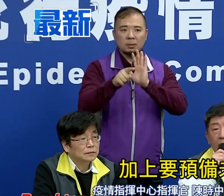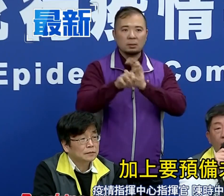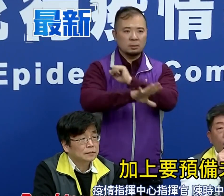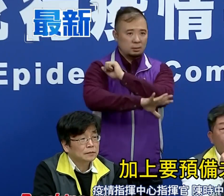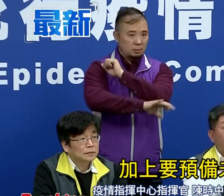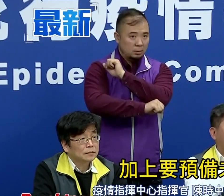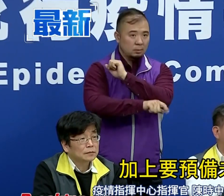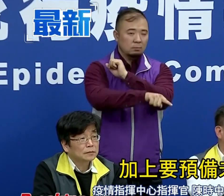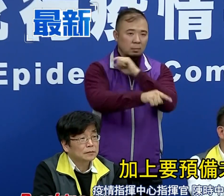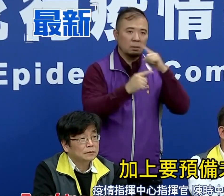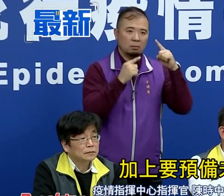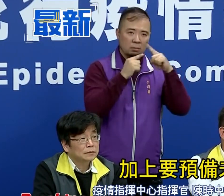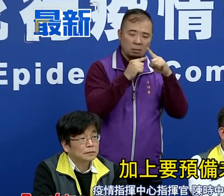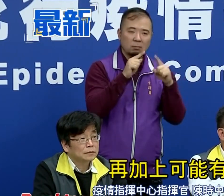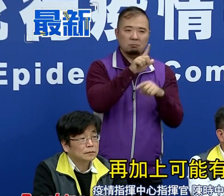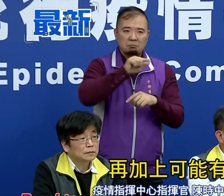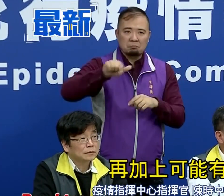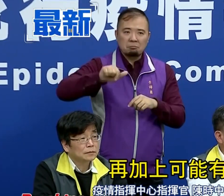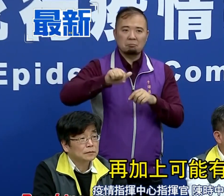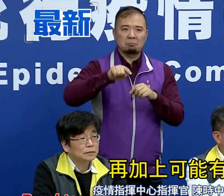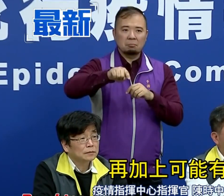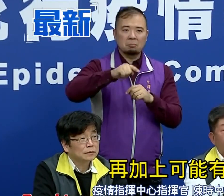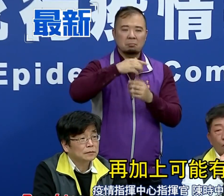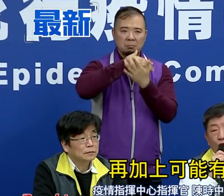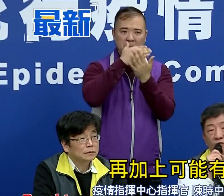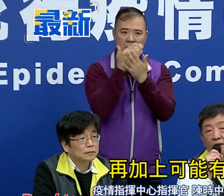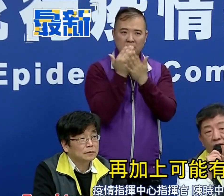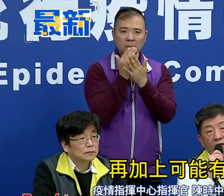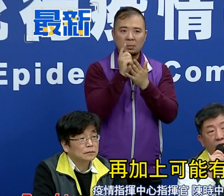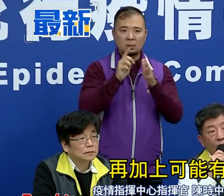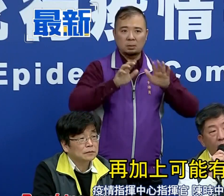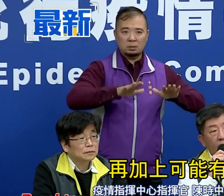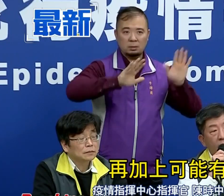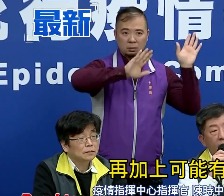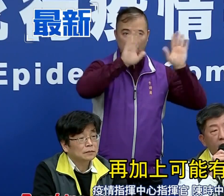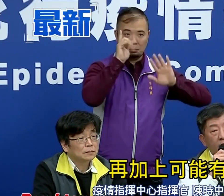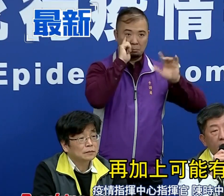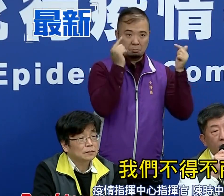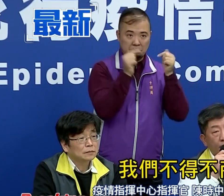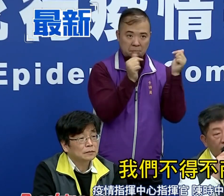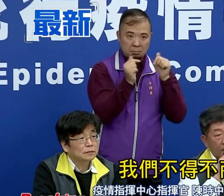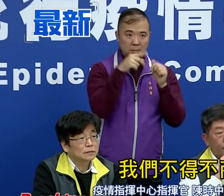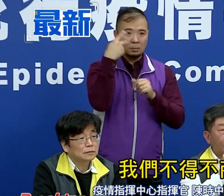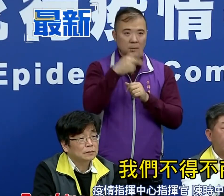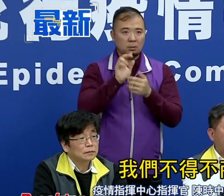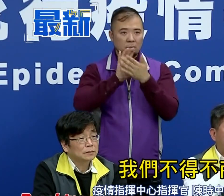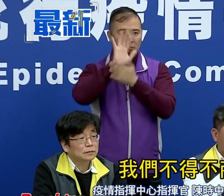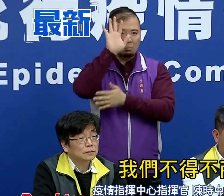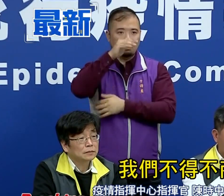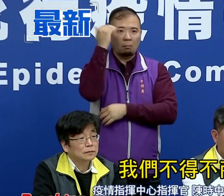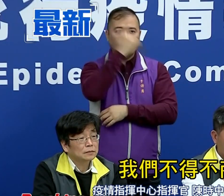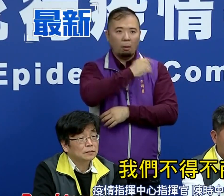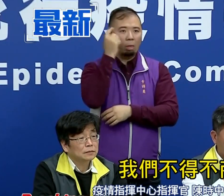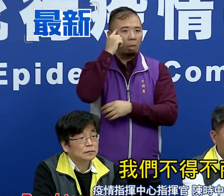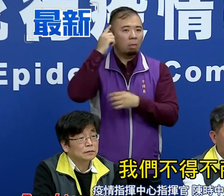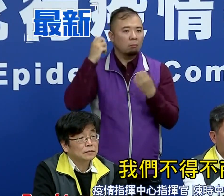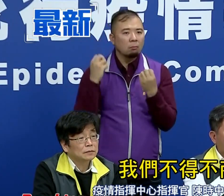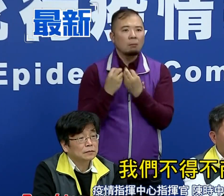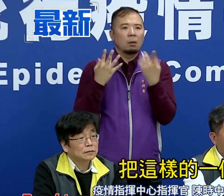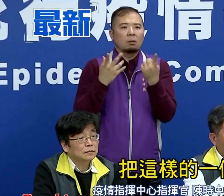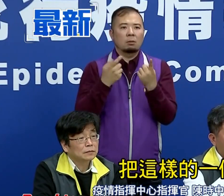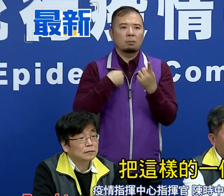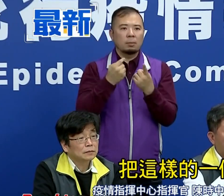预备未来的量能，再加上可能有突发的情况，我们不得不商请陆委